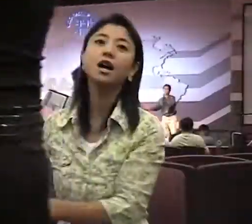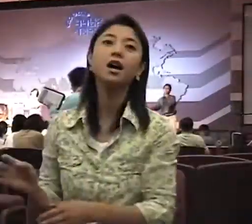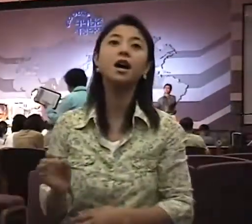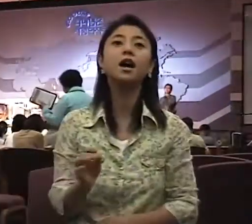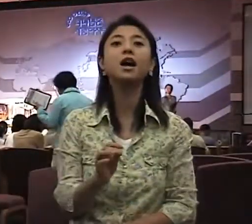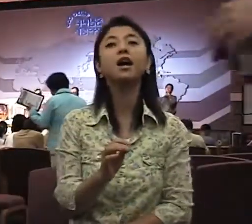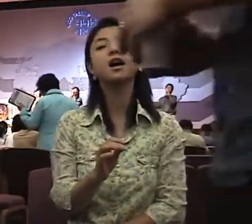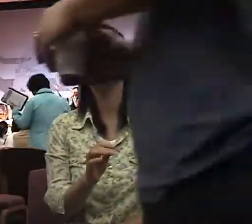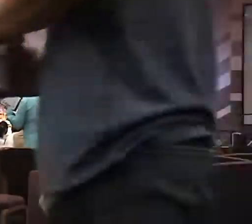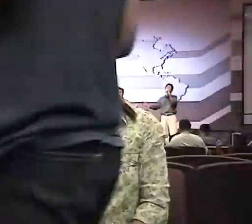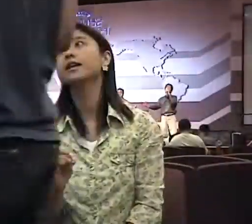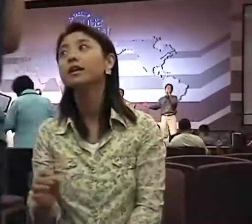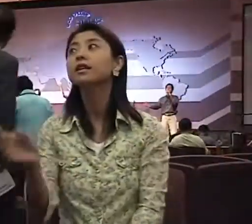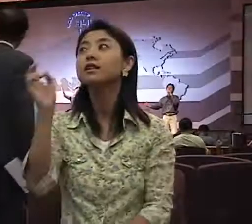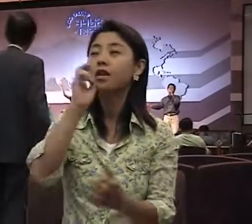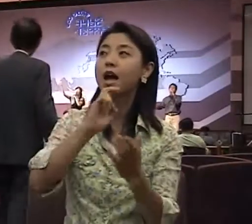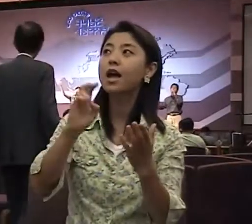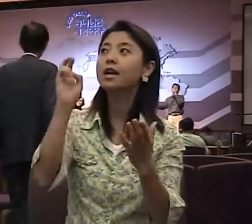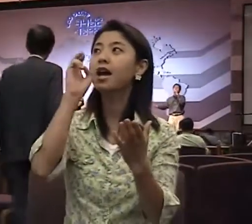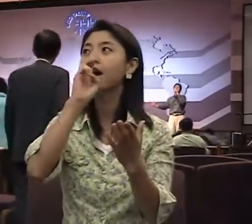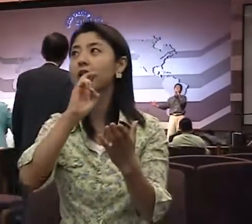예배합니다.